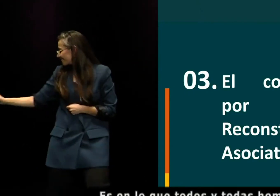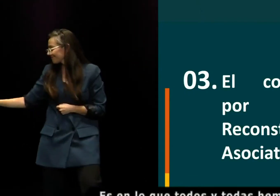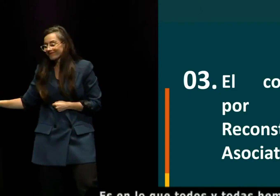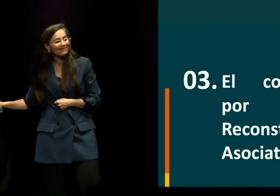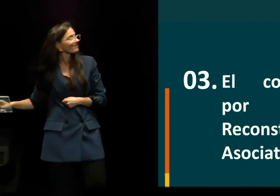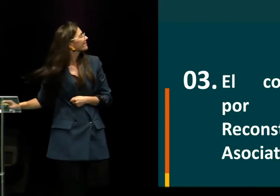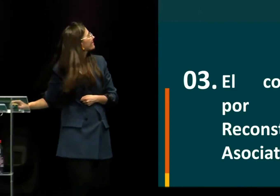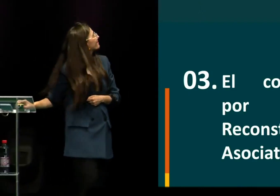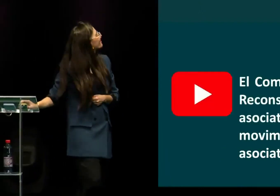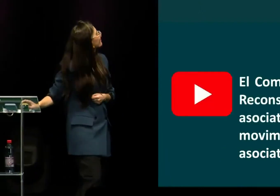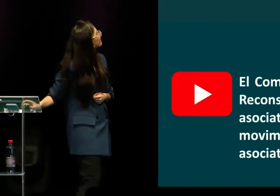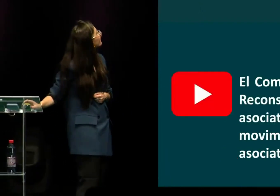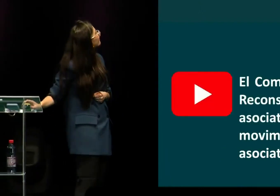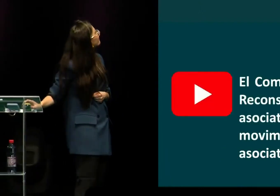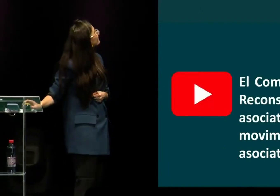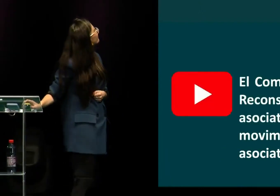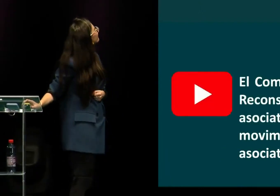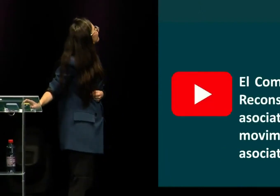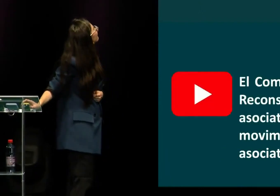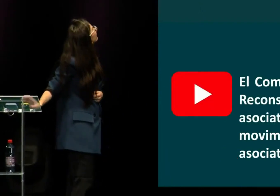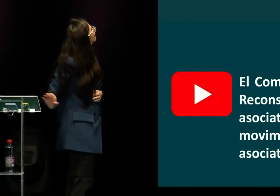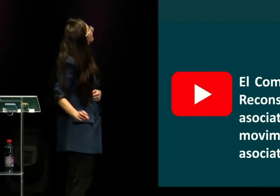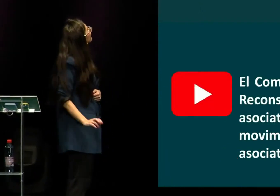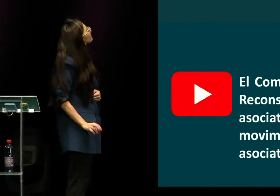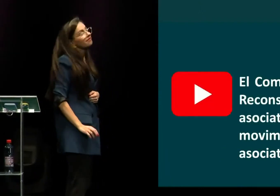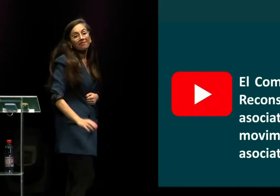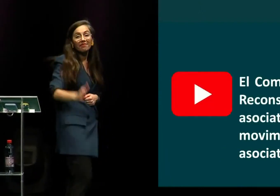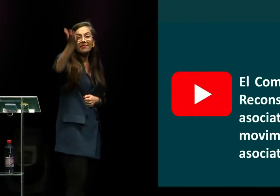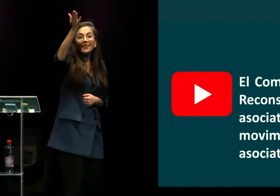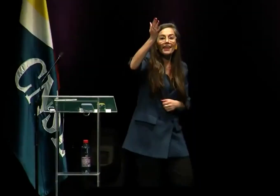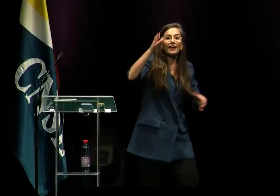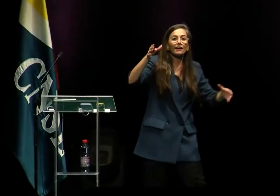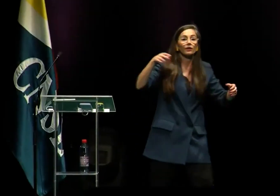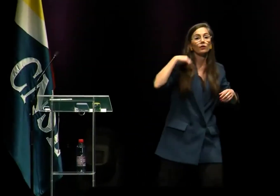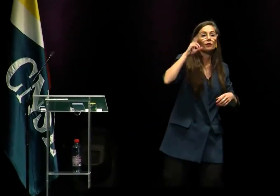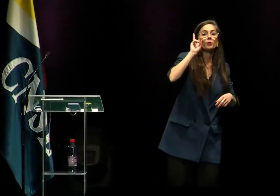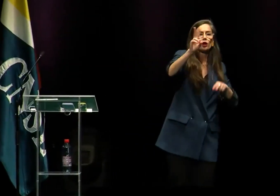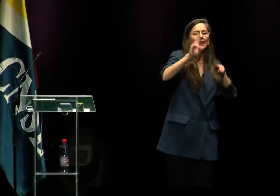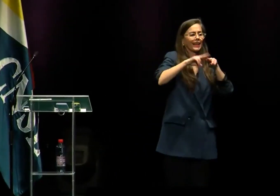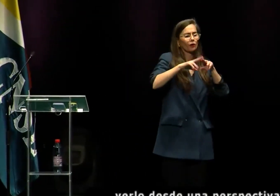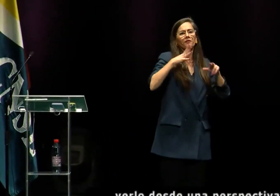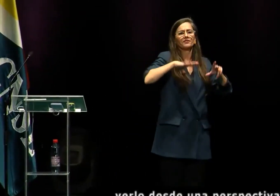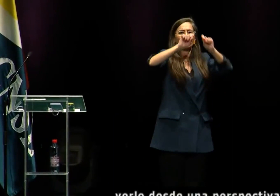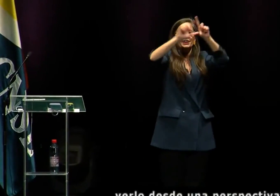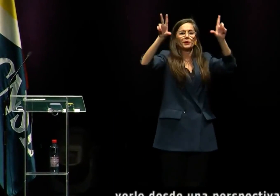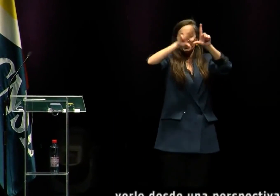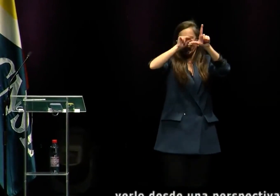verlo desde una perspectiva positiva y empezar a trabajar en ello.